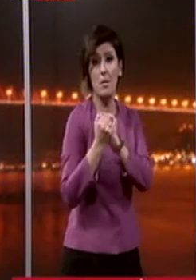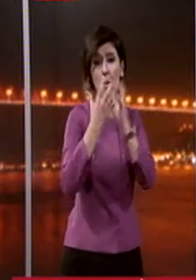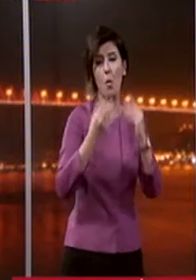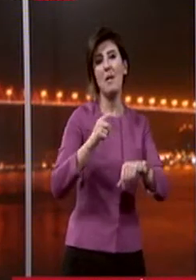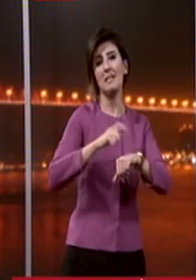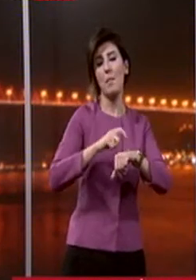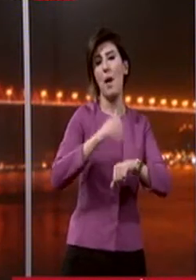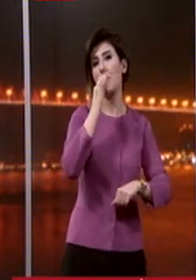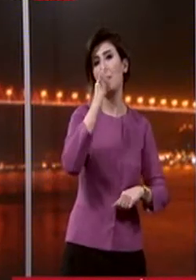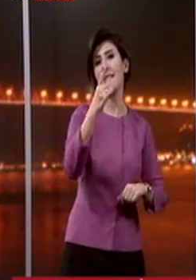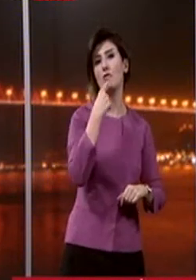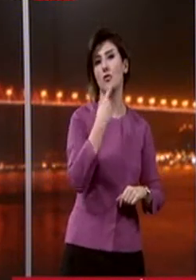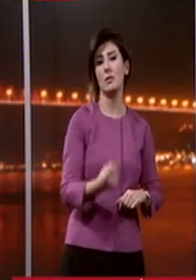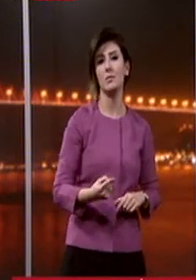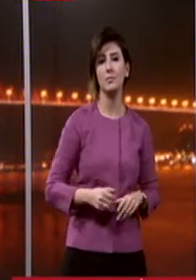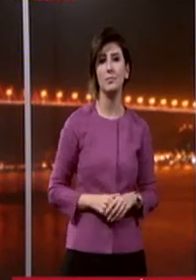mesajı verdi.